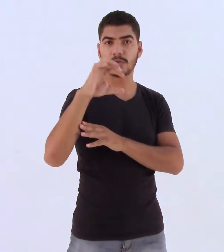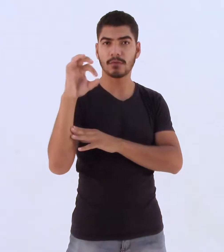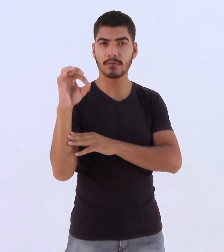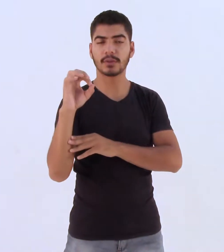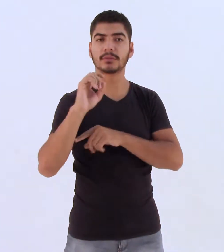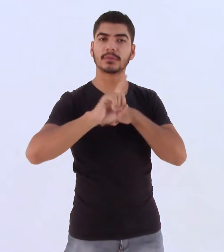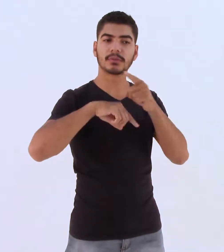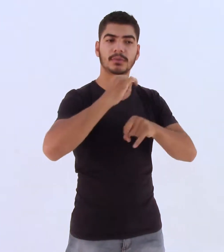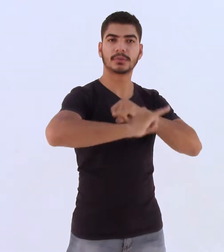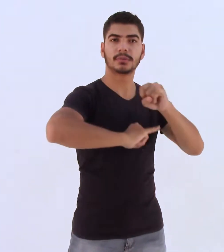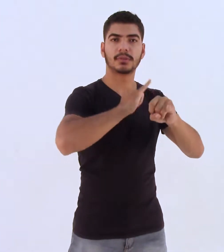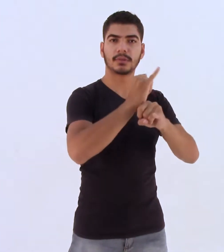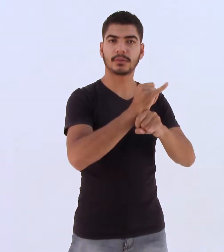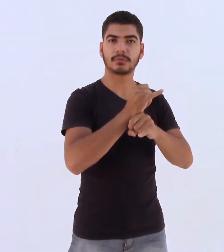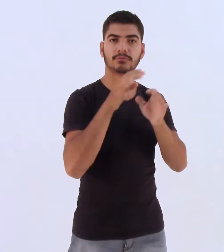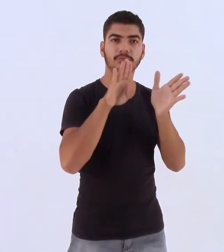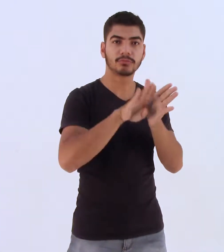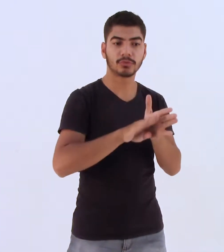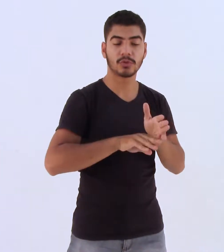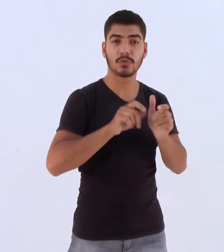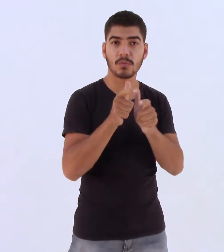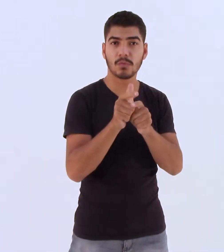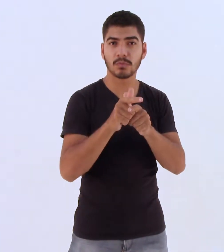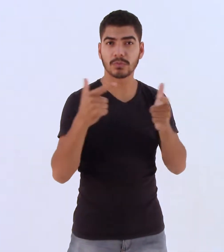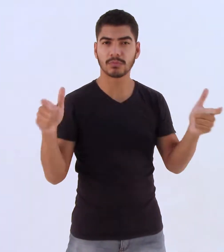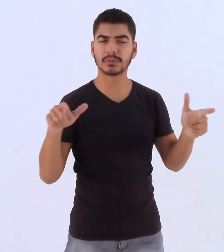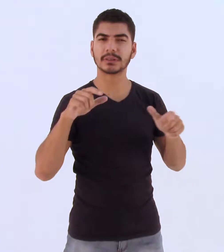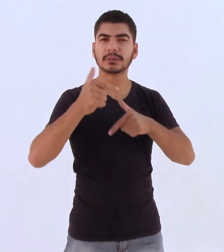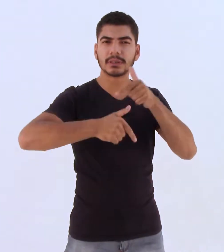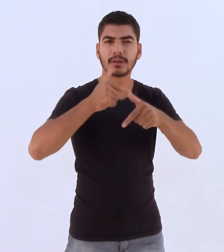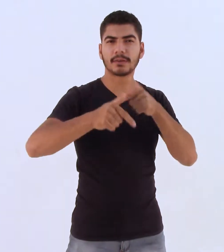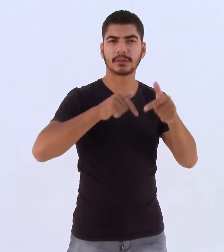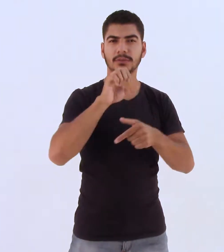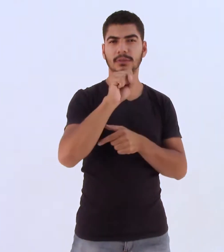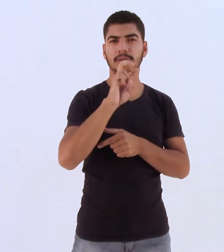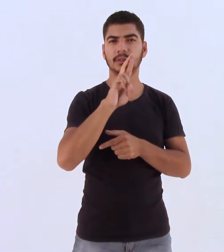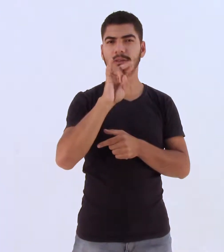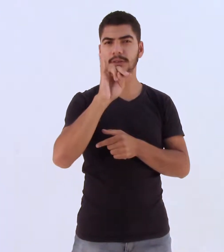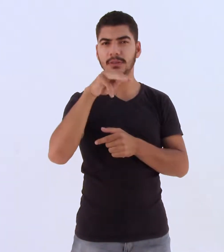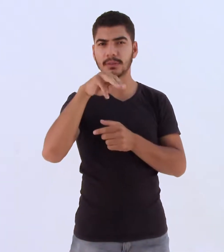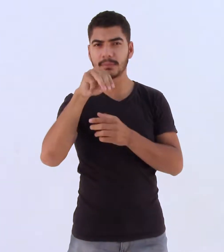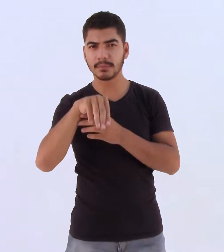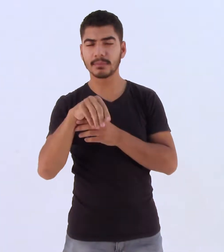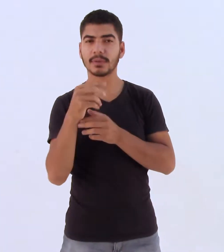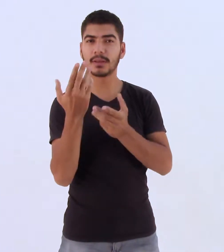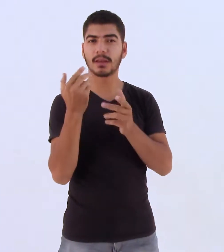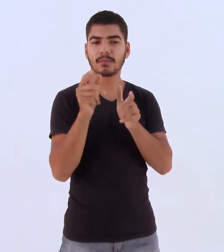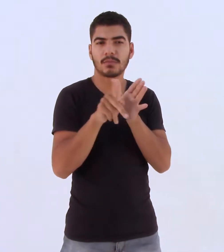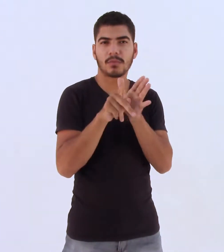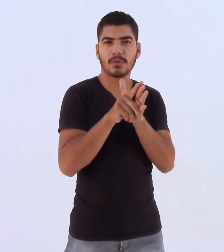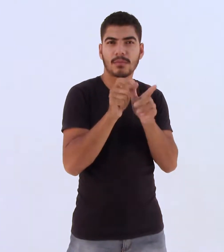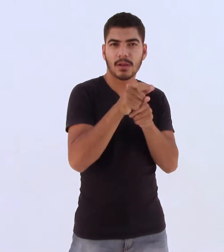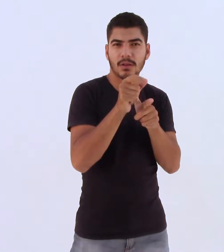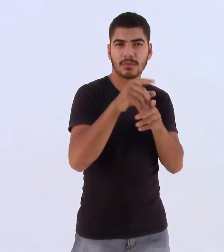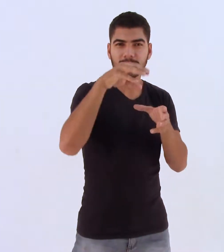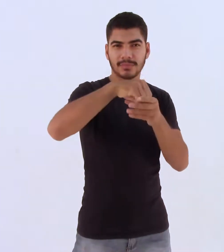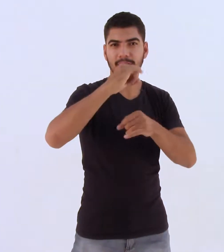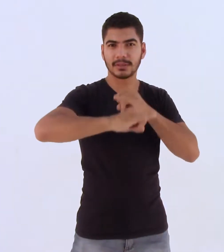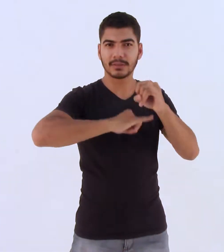a chegada da internet, a popularização dos serviços de streaming, as antigas home video perderam espaço no mercado e